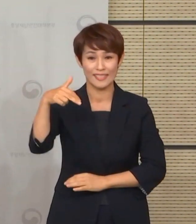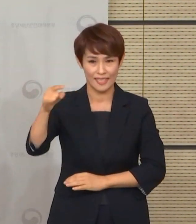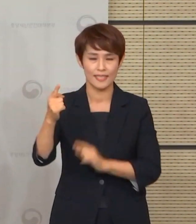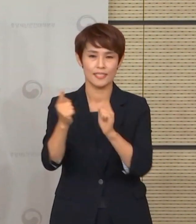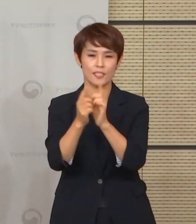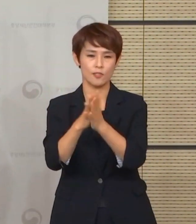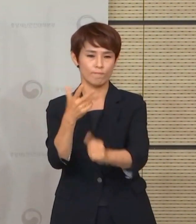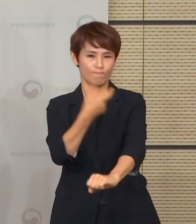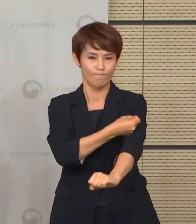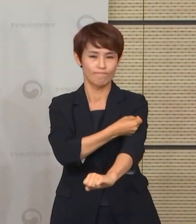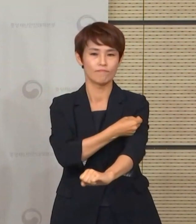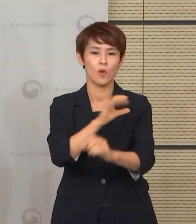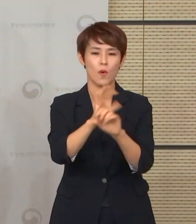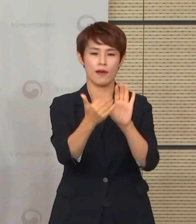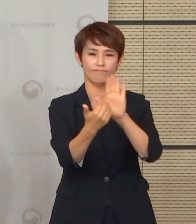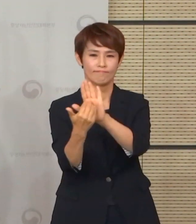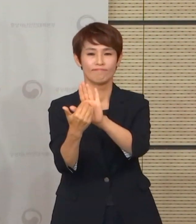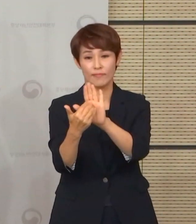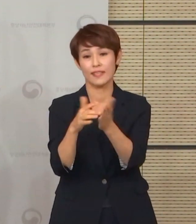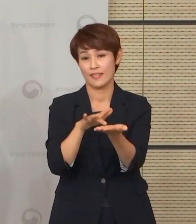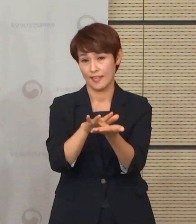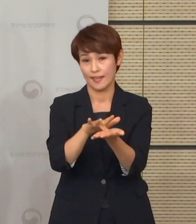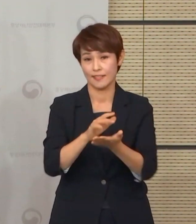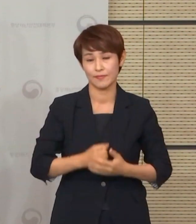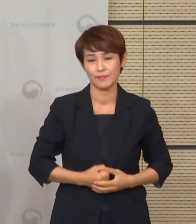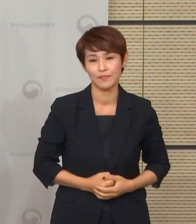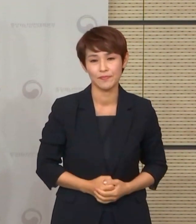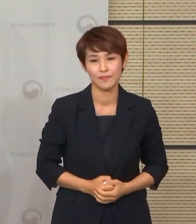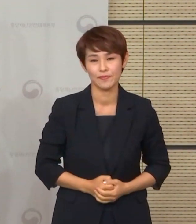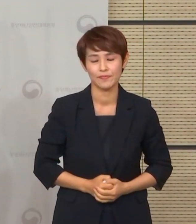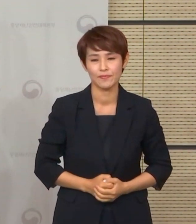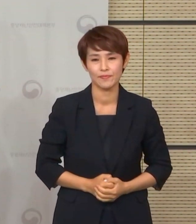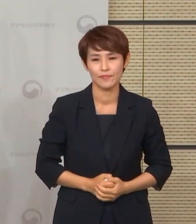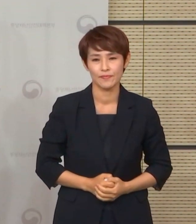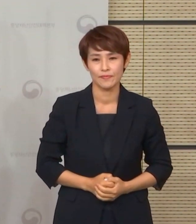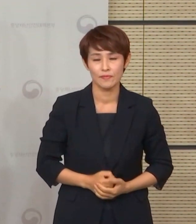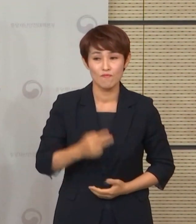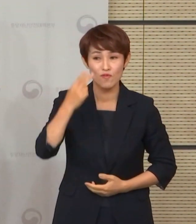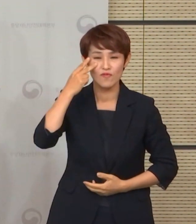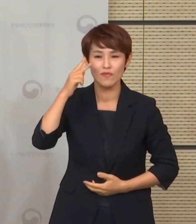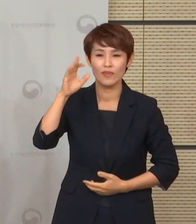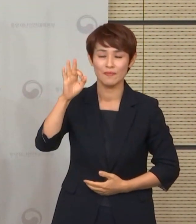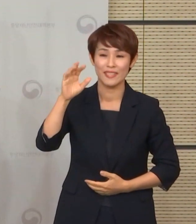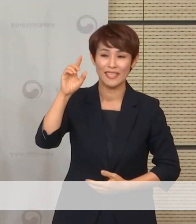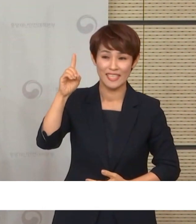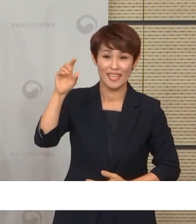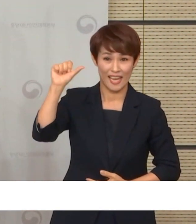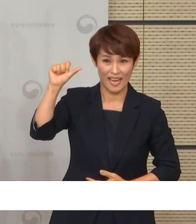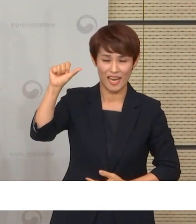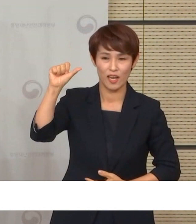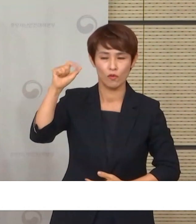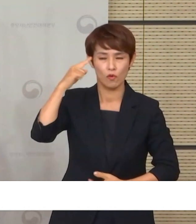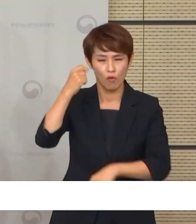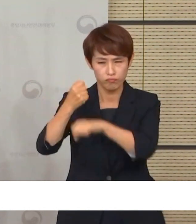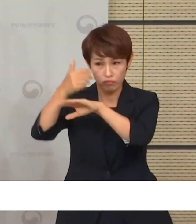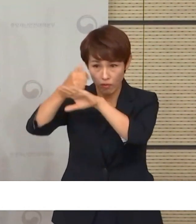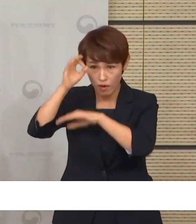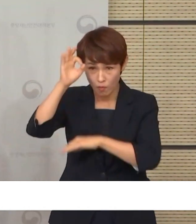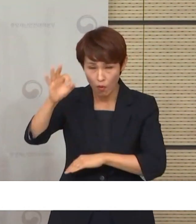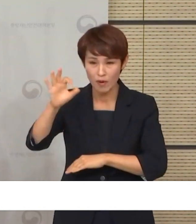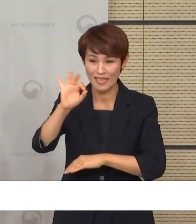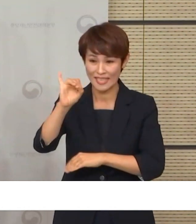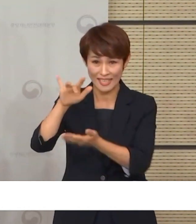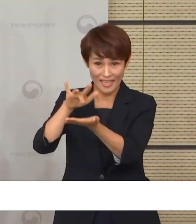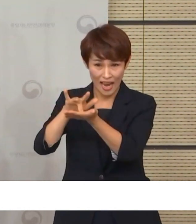예방 효과를 발생시키는 예방용 항체 치료제 입니다 미국 fda 등 연구 결과 유부 실드